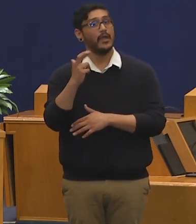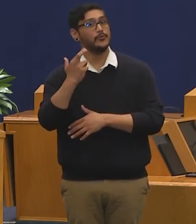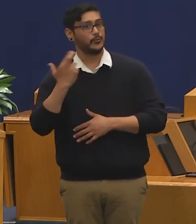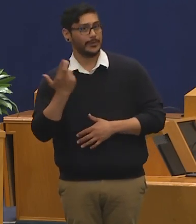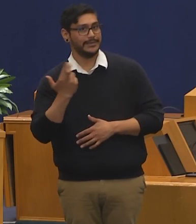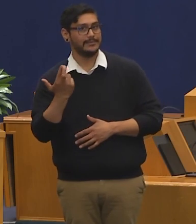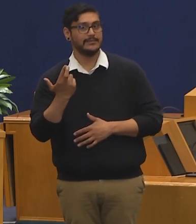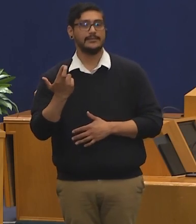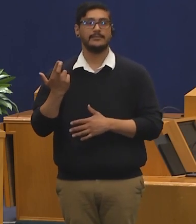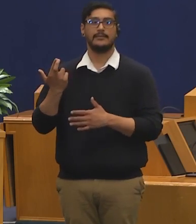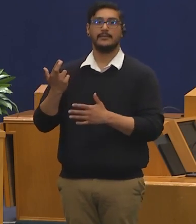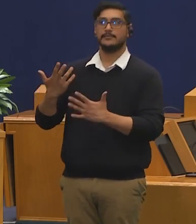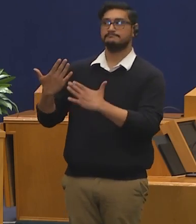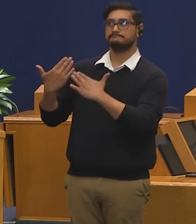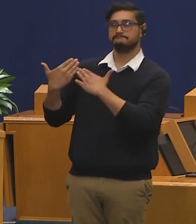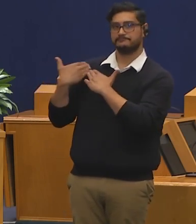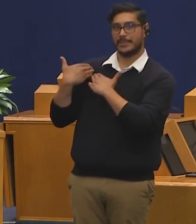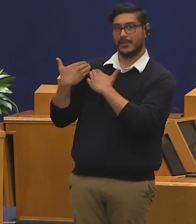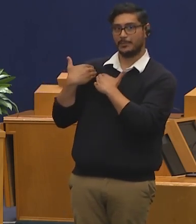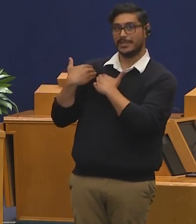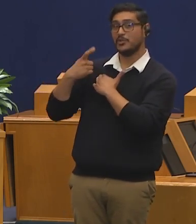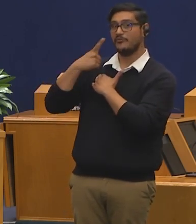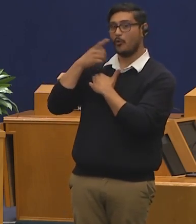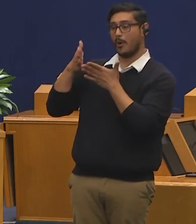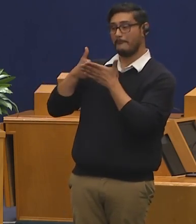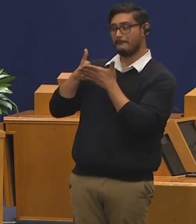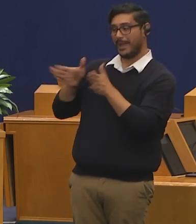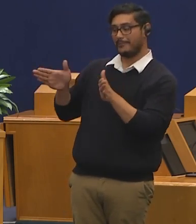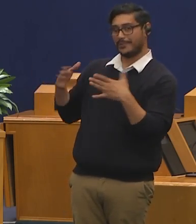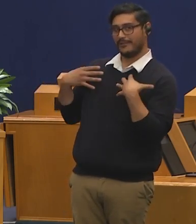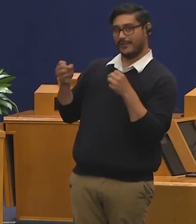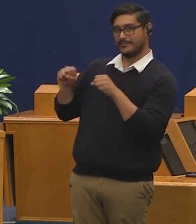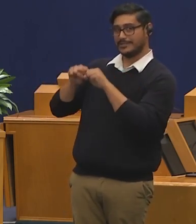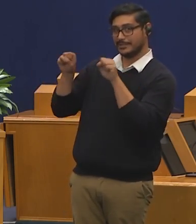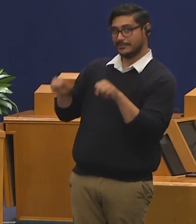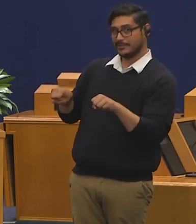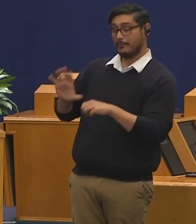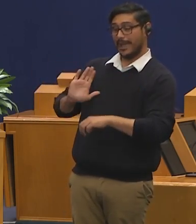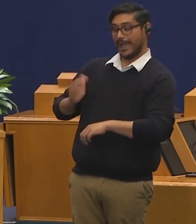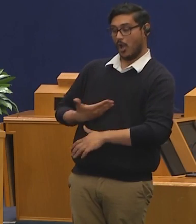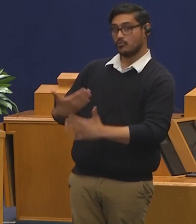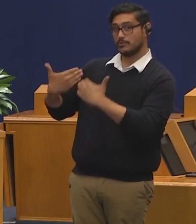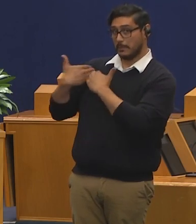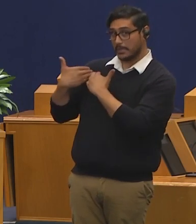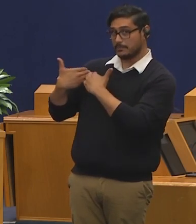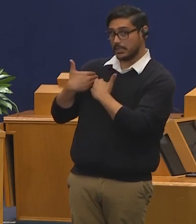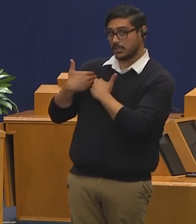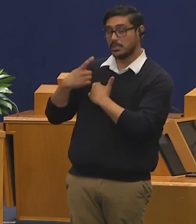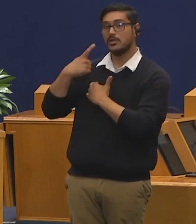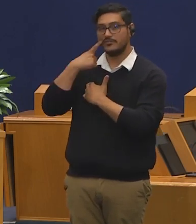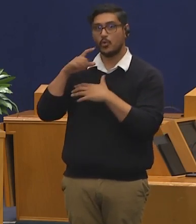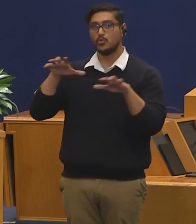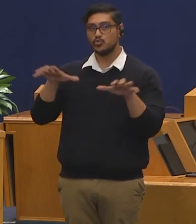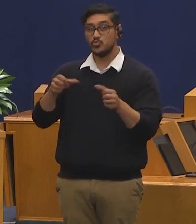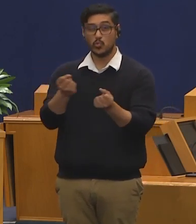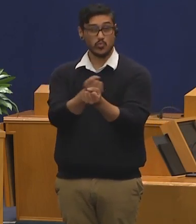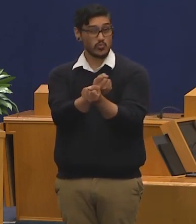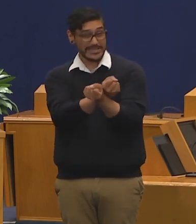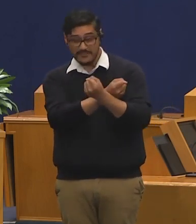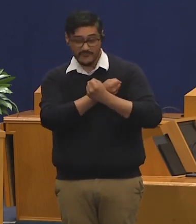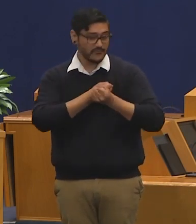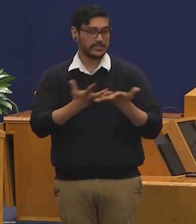del sistema público en nuestro condado hacer todo lo posible para asegurar